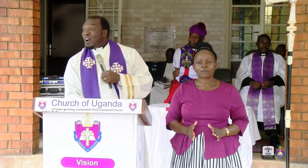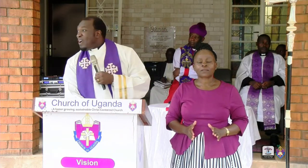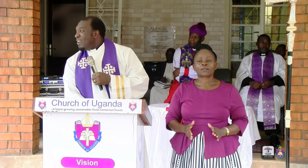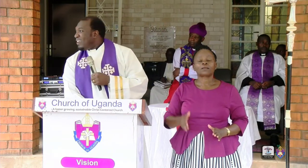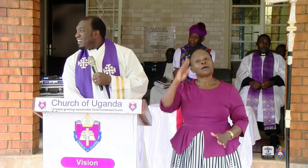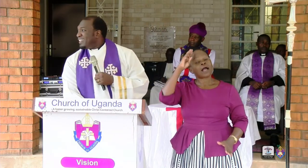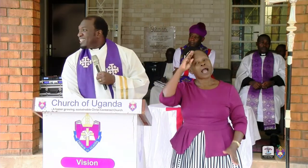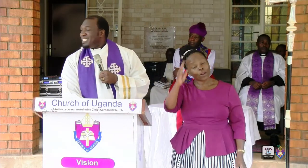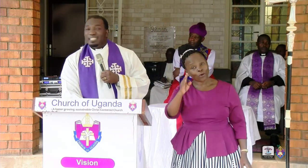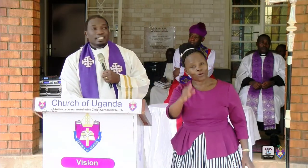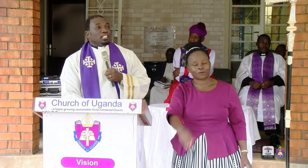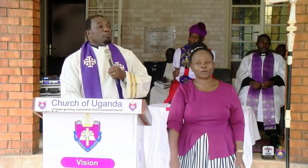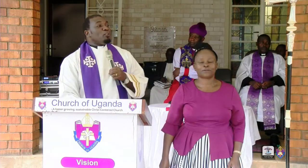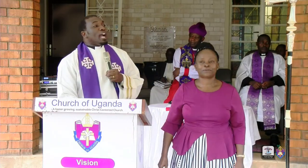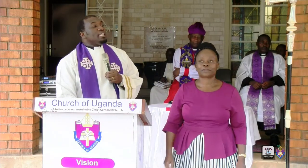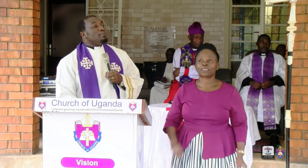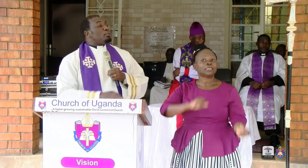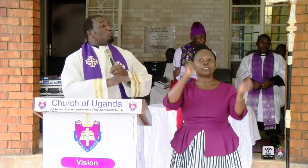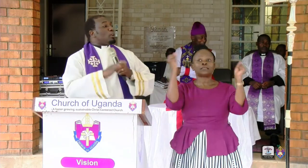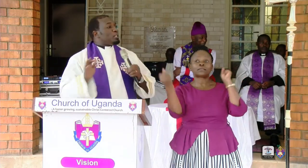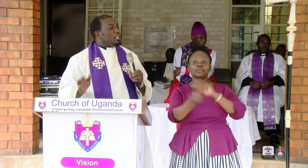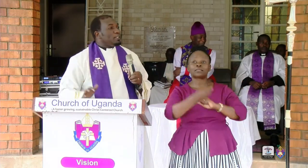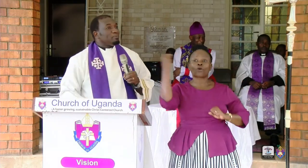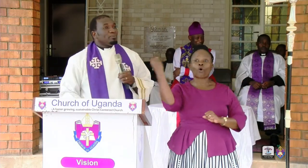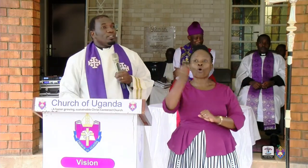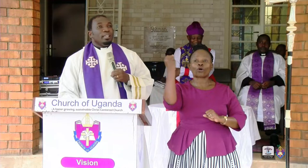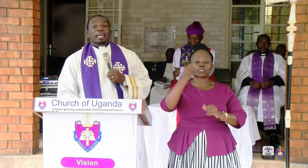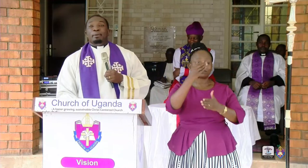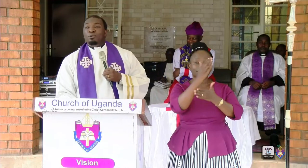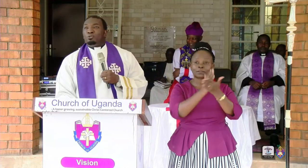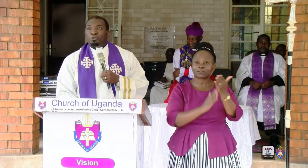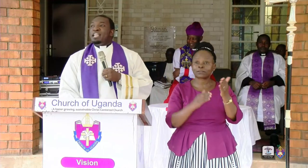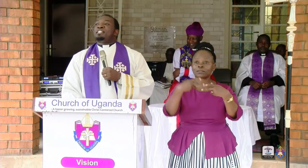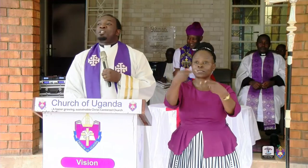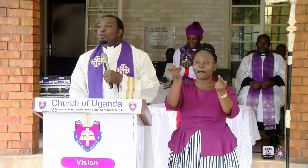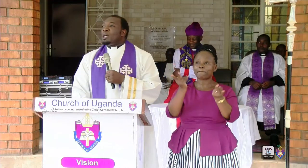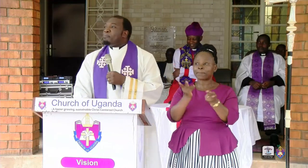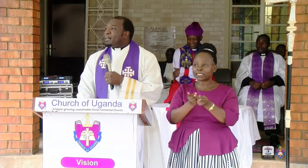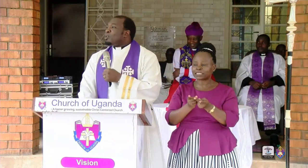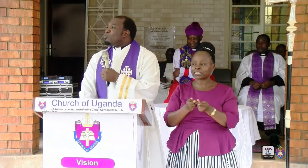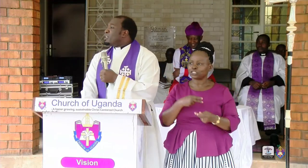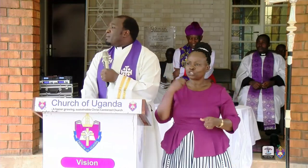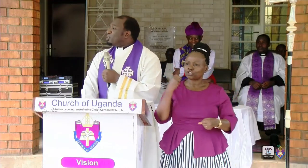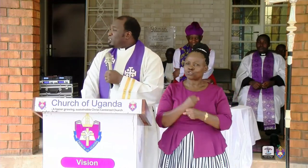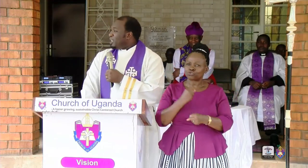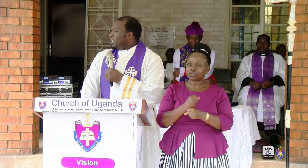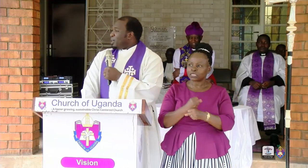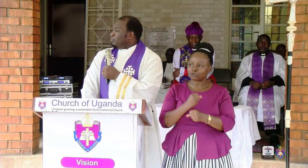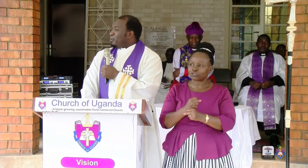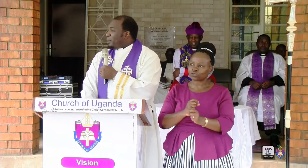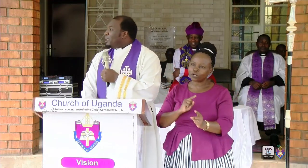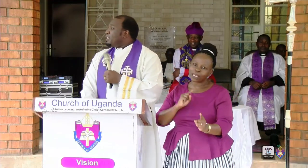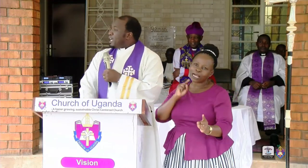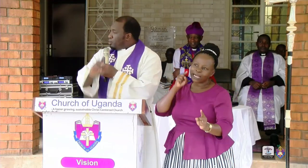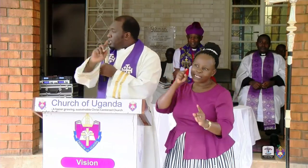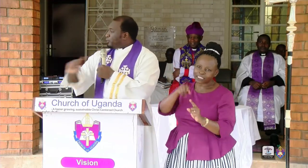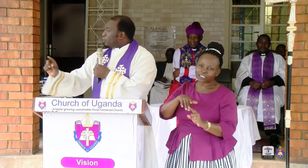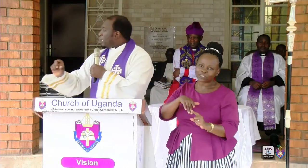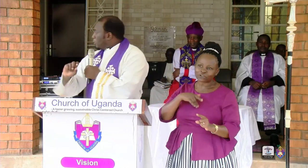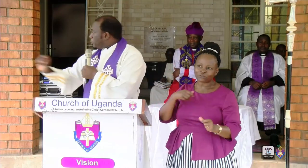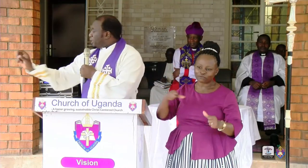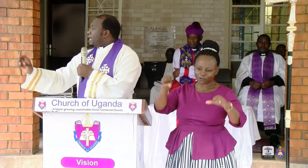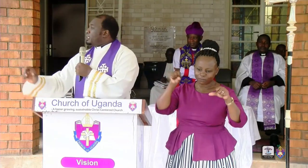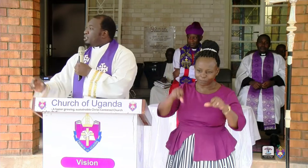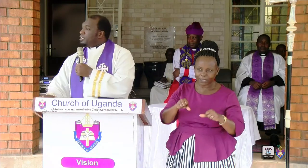Alo ne kifuuka njiri mu bituuti ebiki? Ebimu tujja kikola paka kuwulira buki bubi eyo